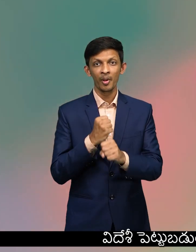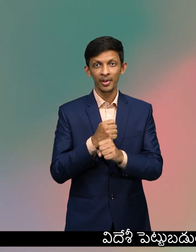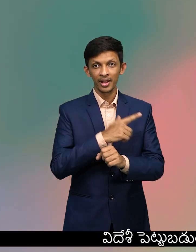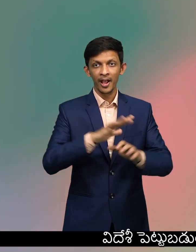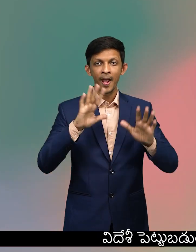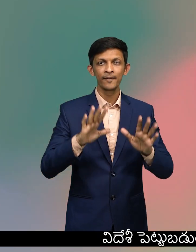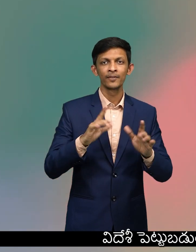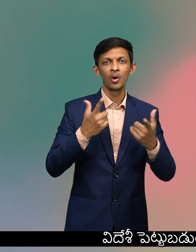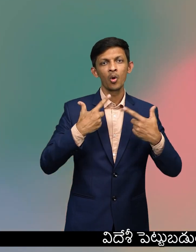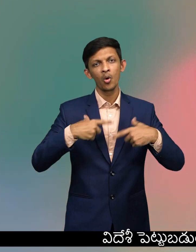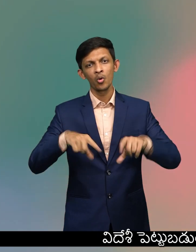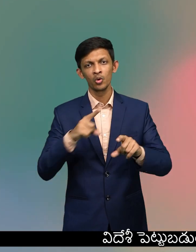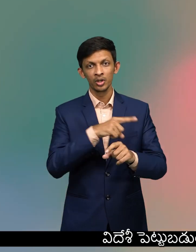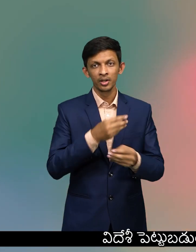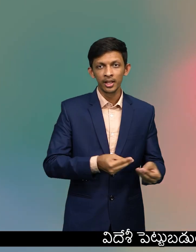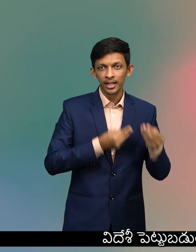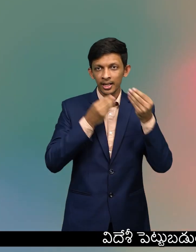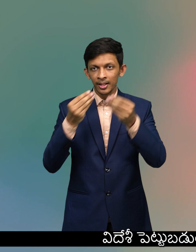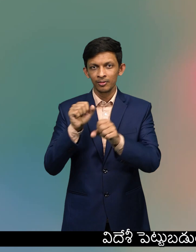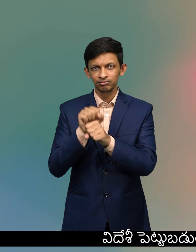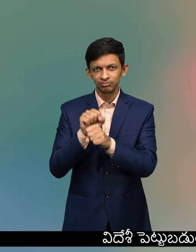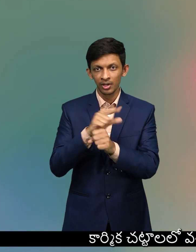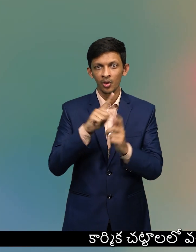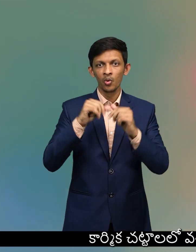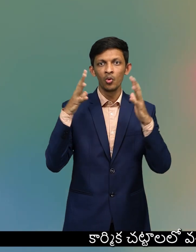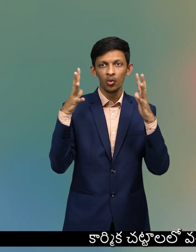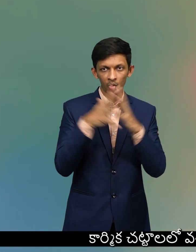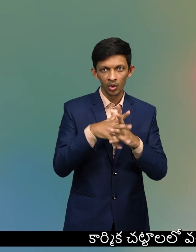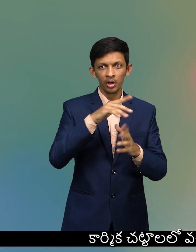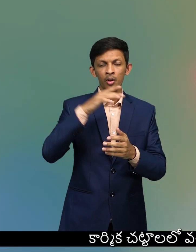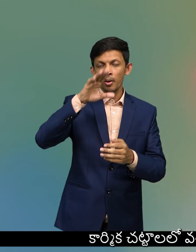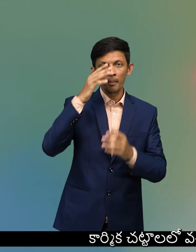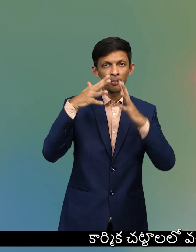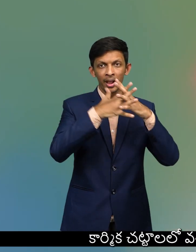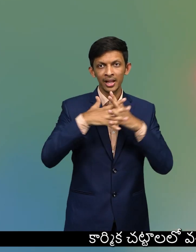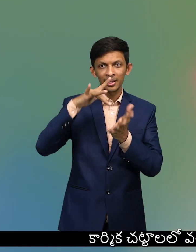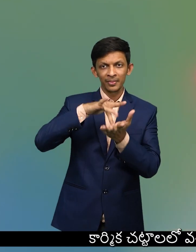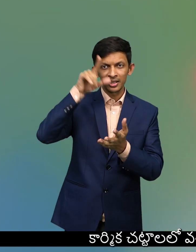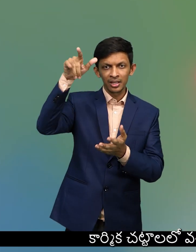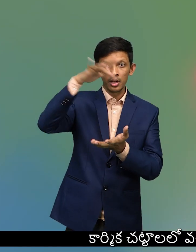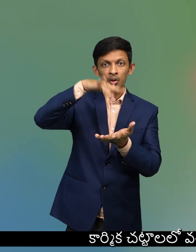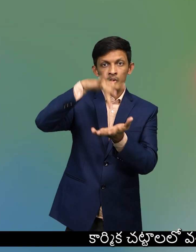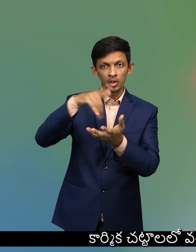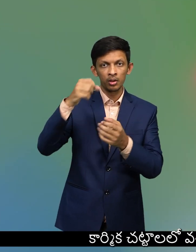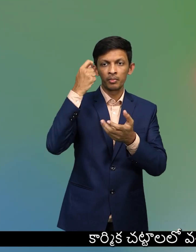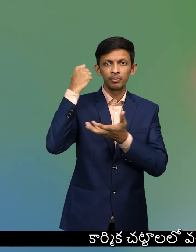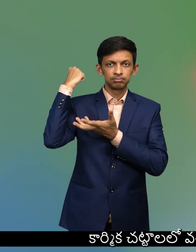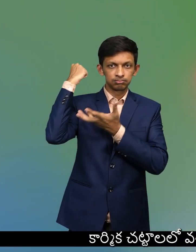విదేశీ పెట్టుబడులను ఆకర్షించడానికి ప్రభుత్వం కార్మిక చట్టాలలో ఐక్యతను కూడా అనుమతించింది.